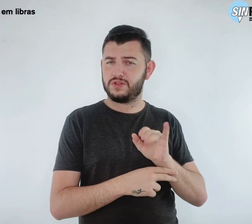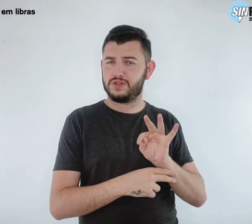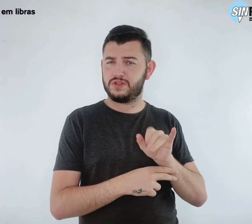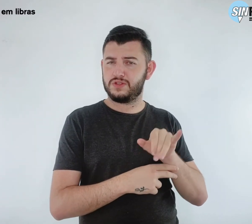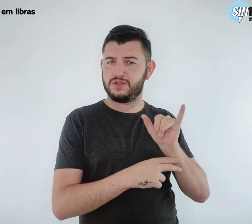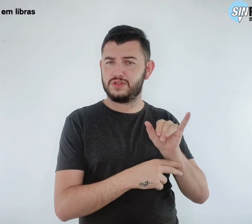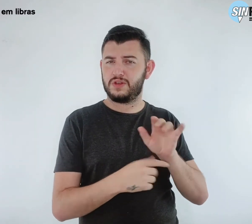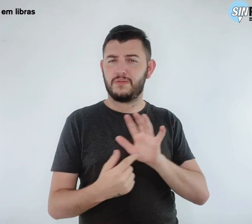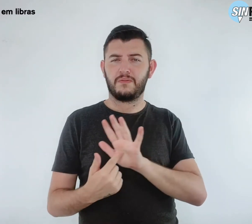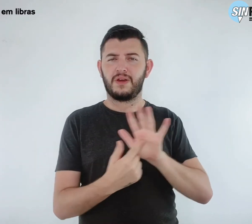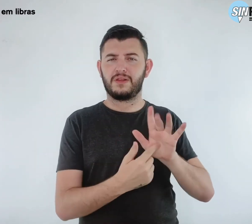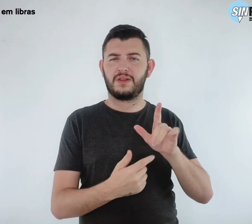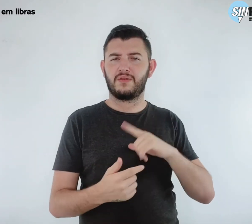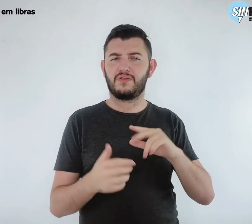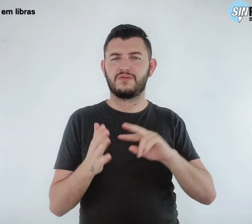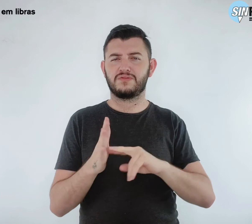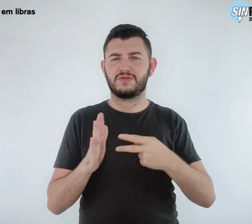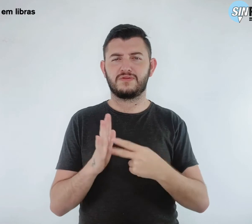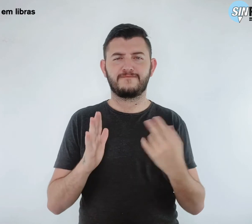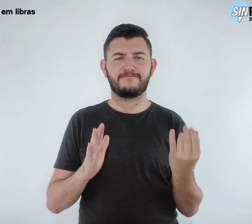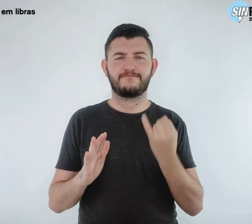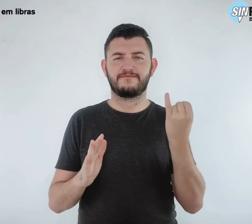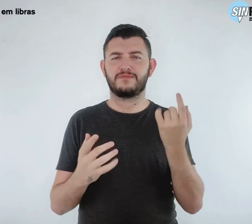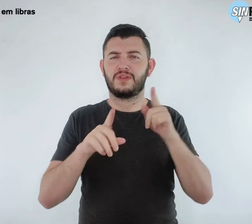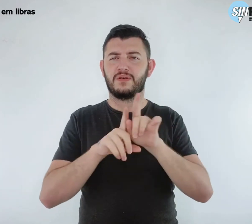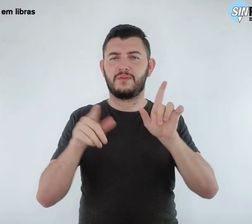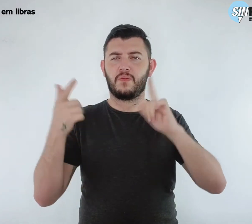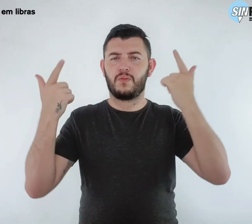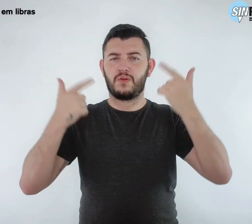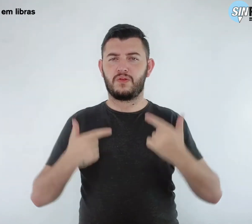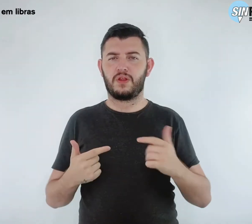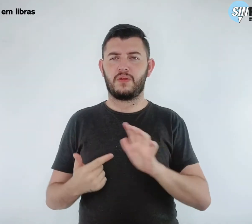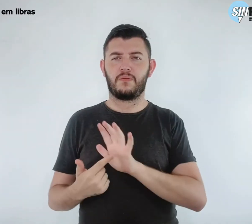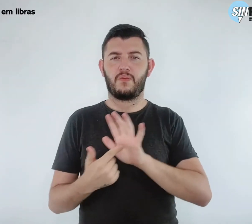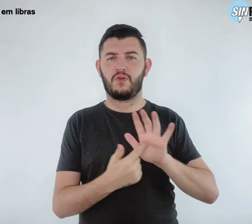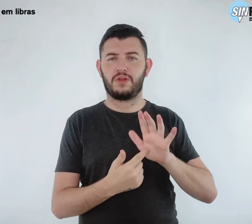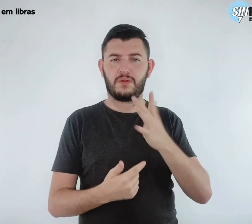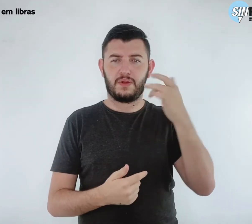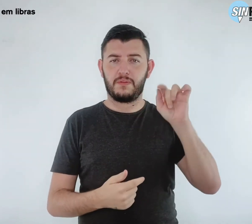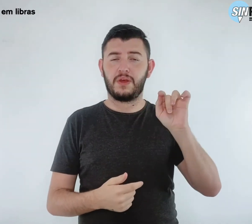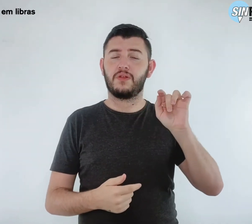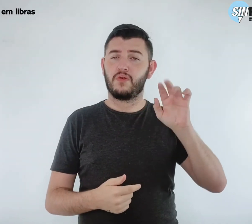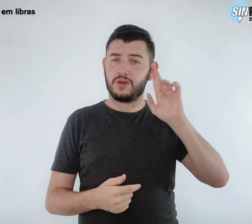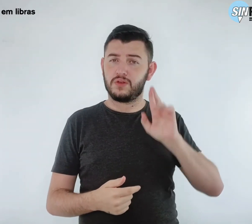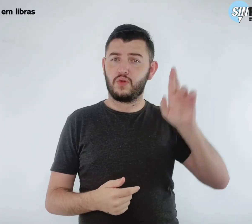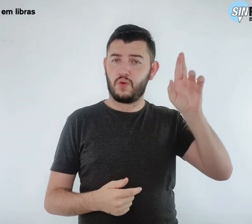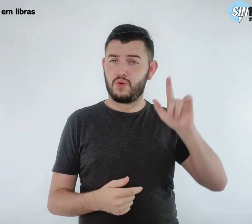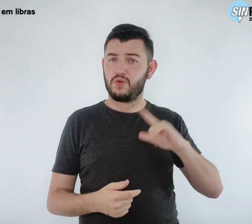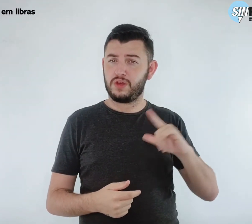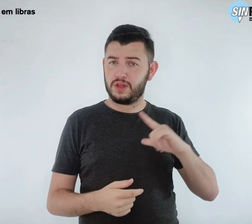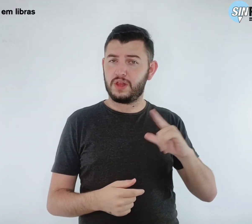uma conotação de importância e neutralidade para o proprietário do elemento